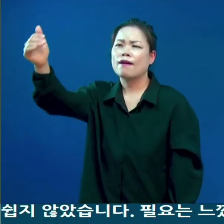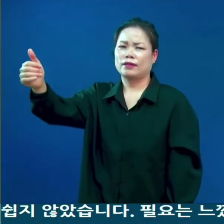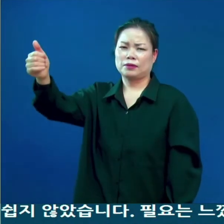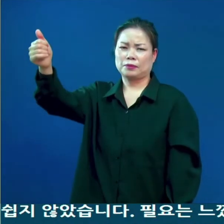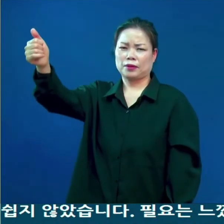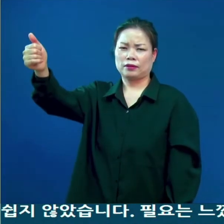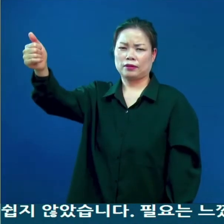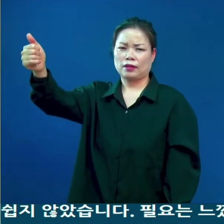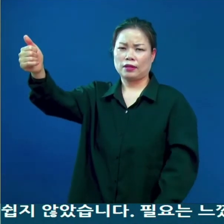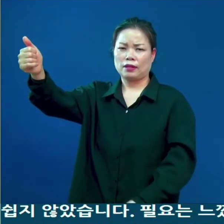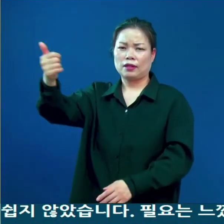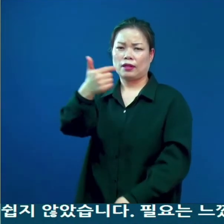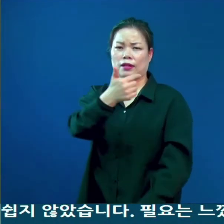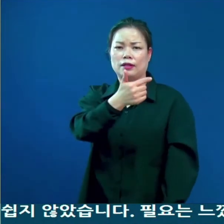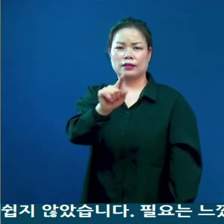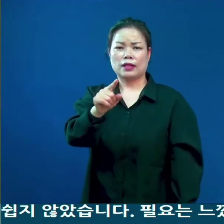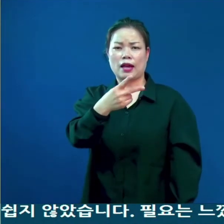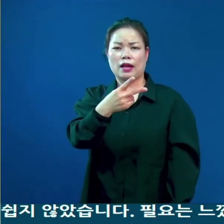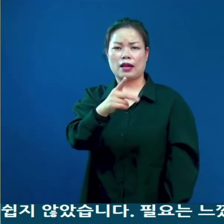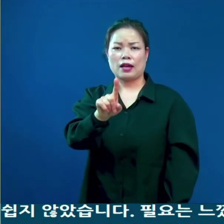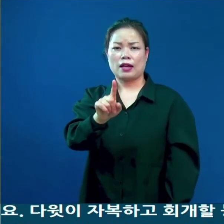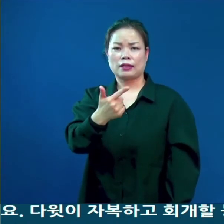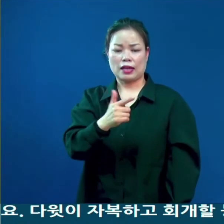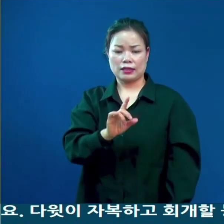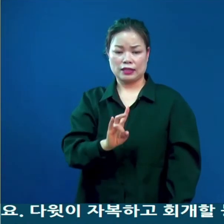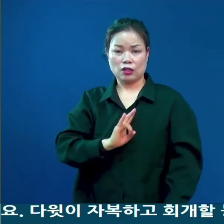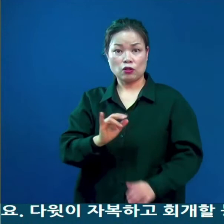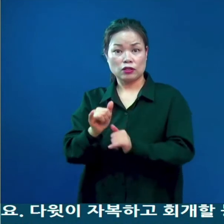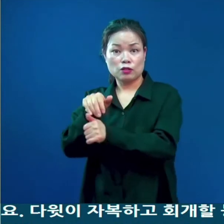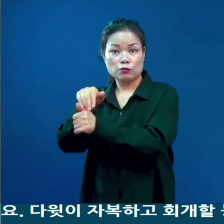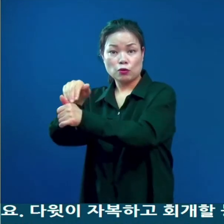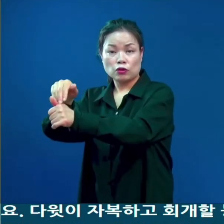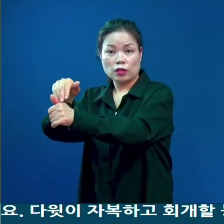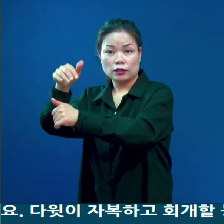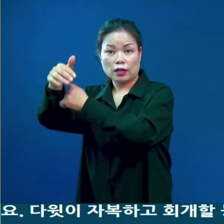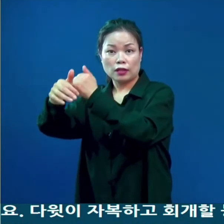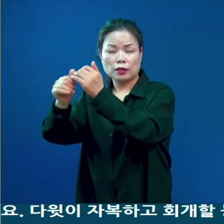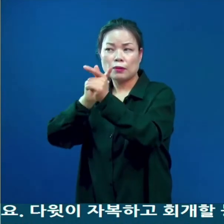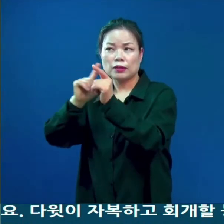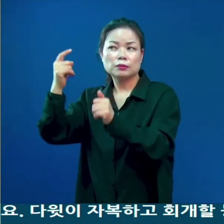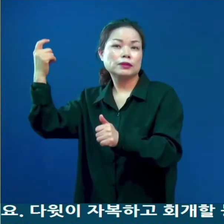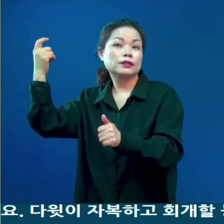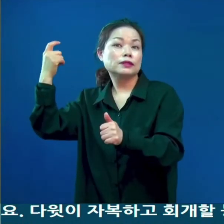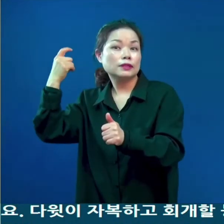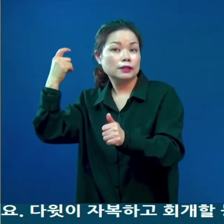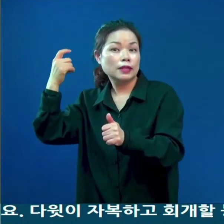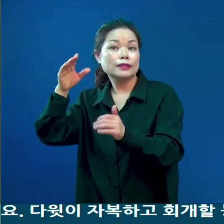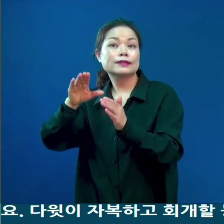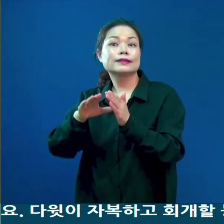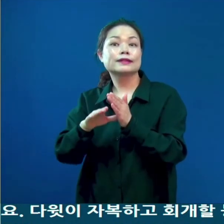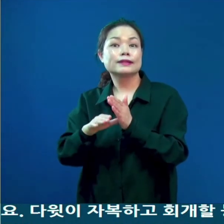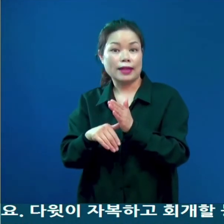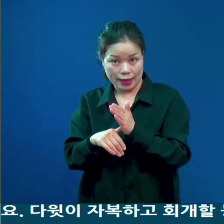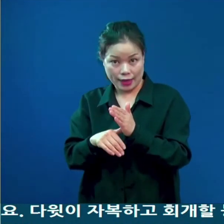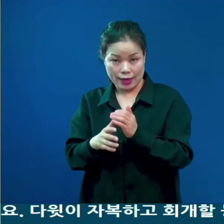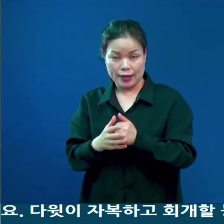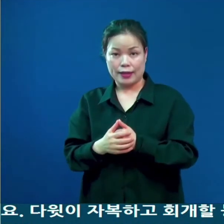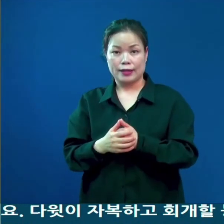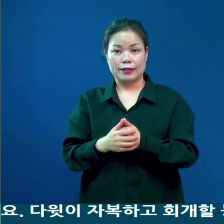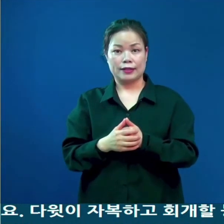하나님께서 나단 선지자를 보내셔서 하나님의 말씀을 듣게 될 그때에